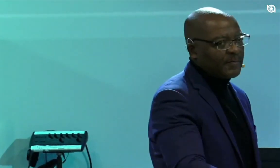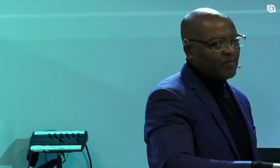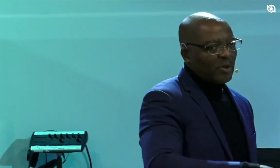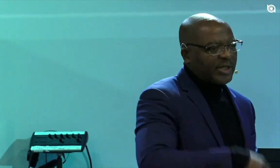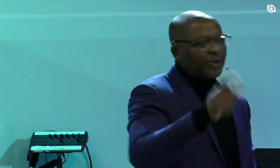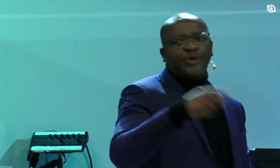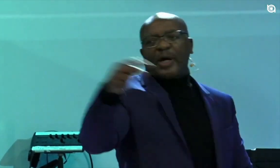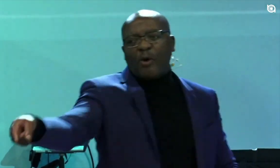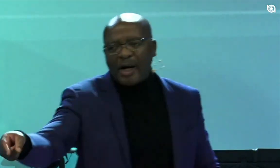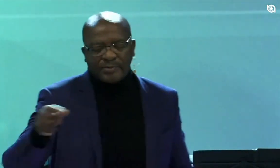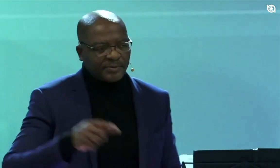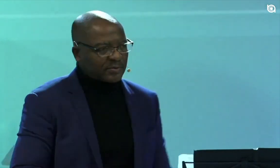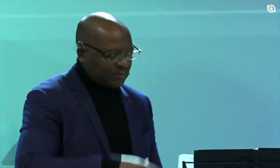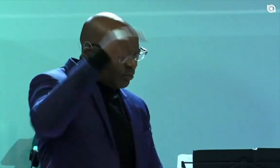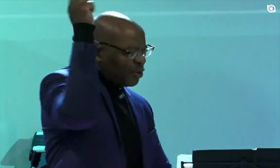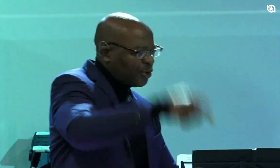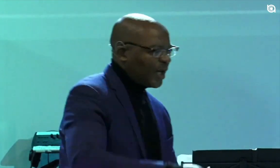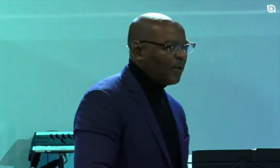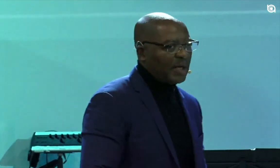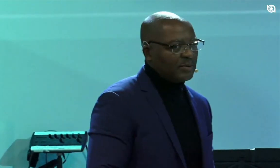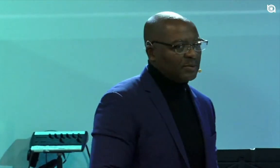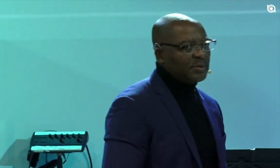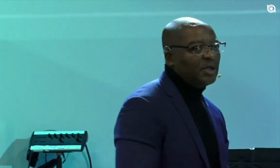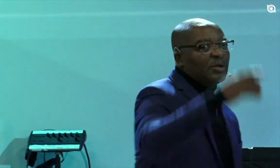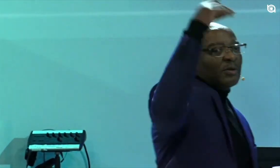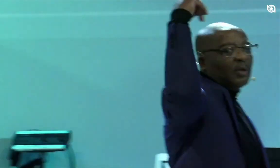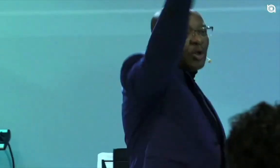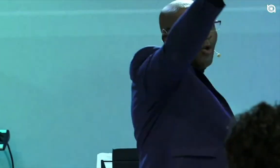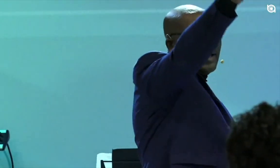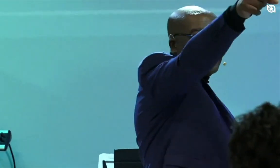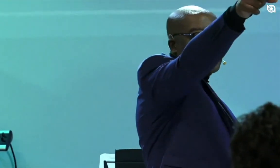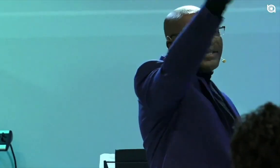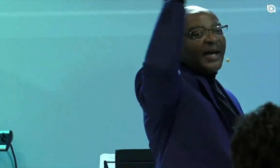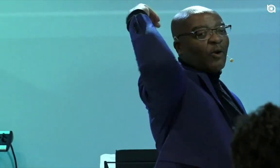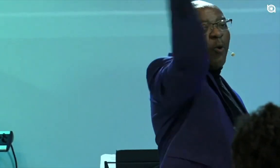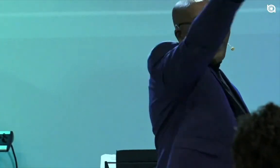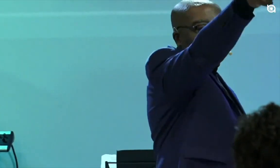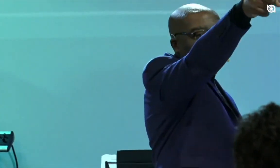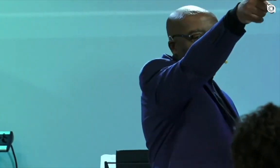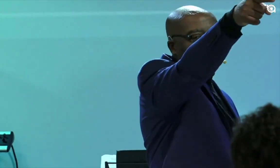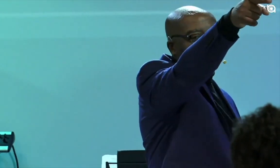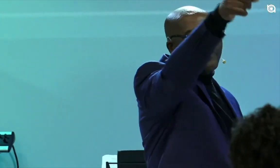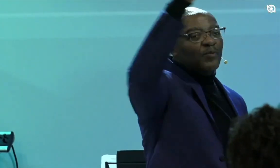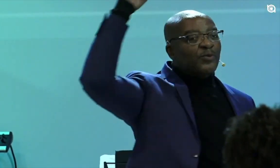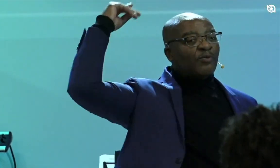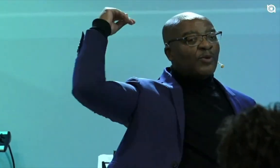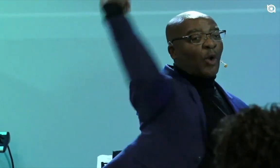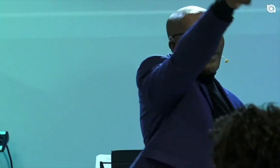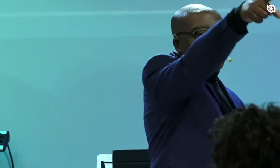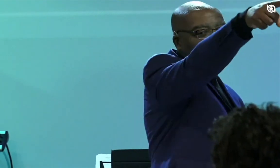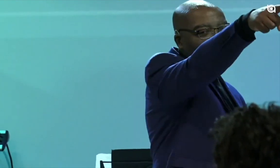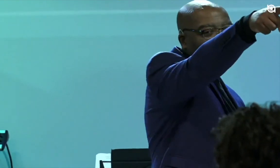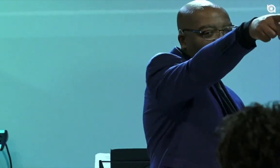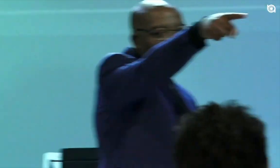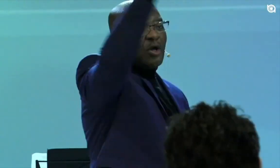condition, c'est que tu dois croire. Tu dois croire. Crois, Asina, crois, te dit Dieu.